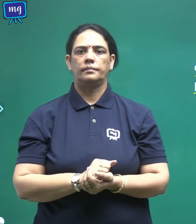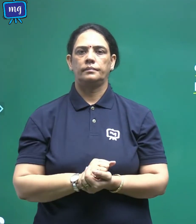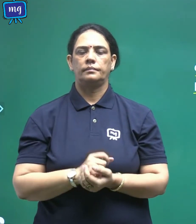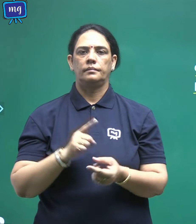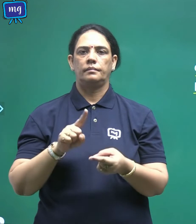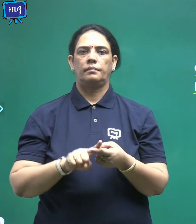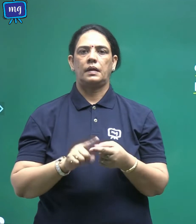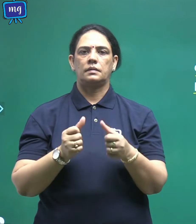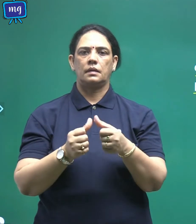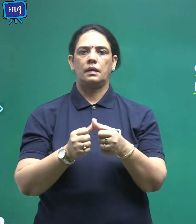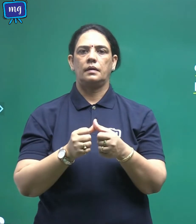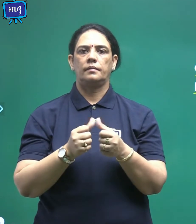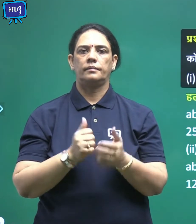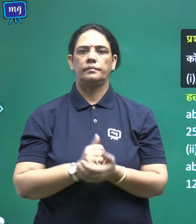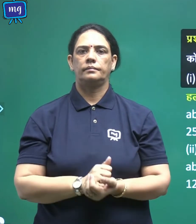प्लस ए।